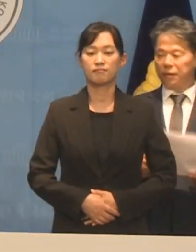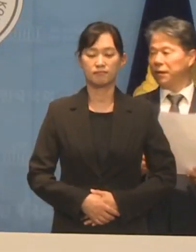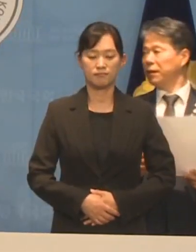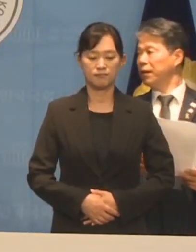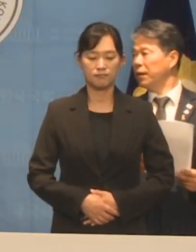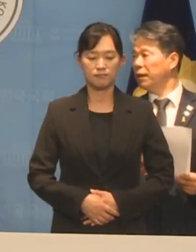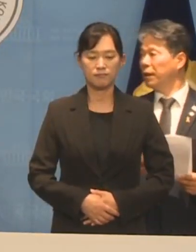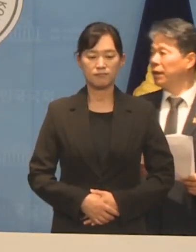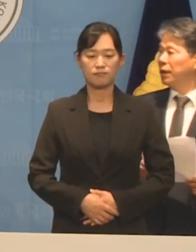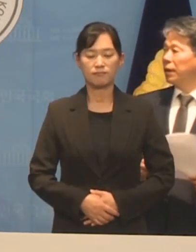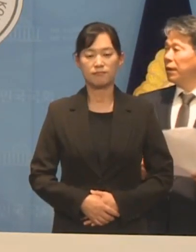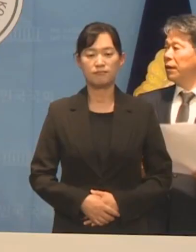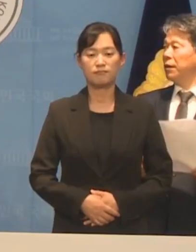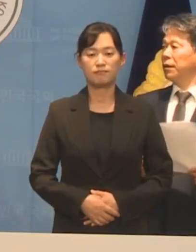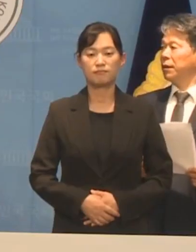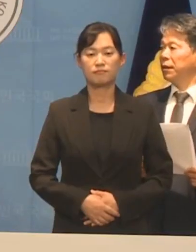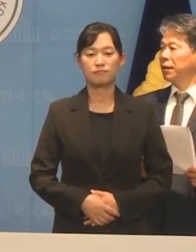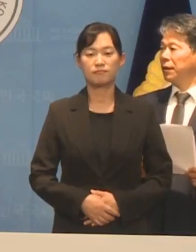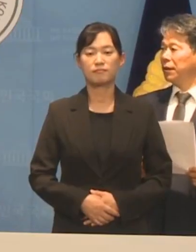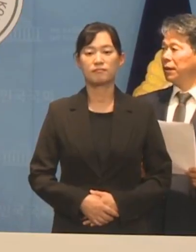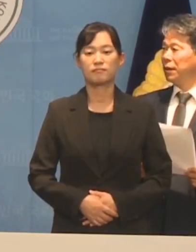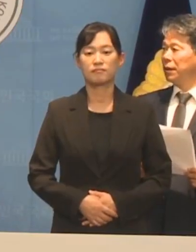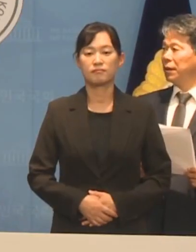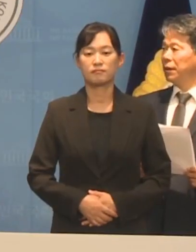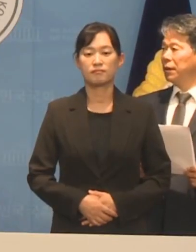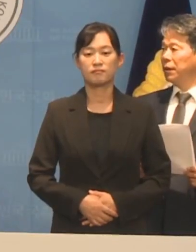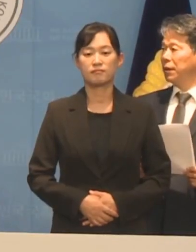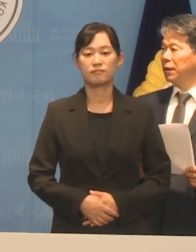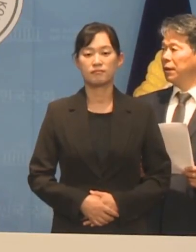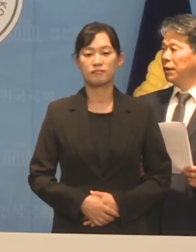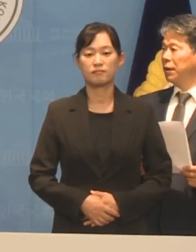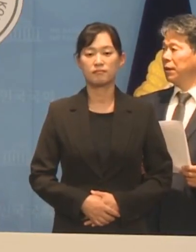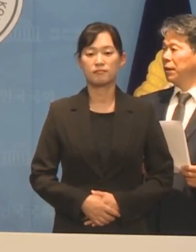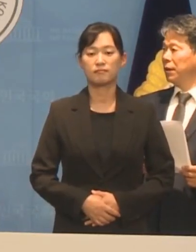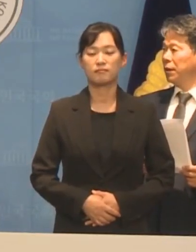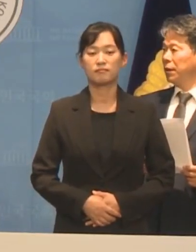누가 읽으신 분입니까? 여기 세 파트여가지고.